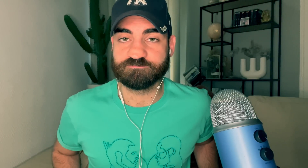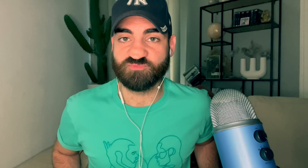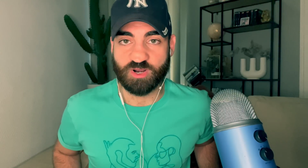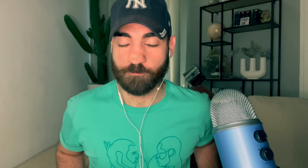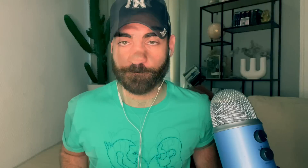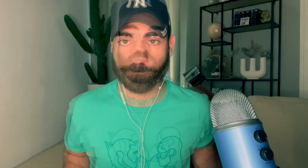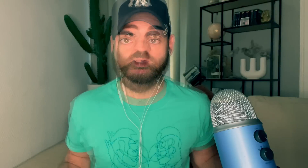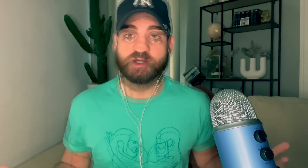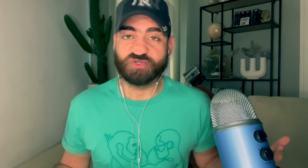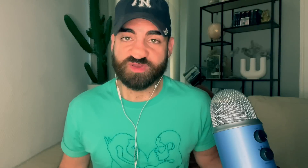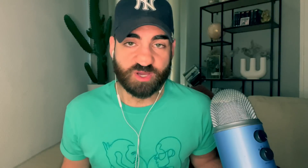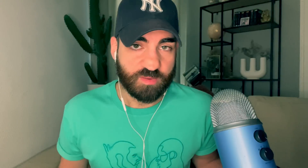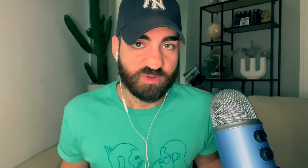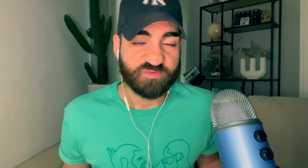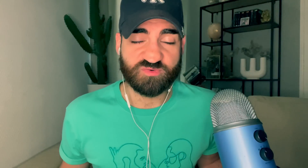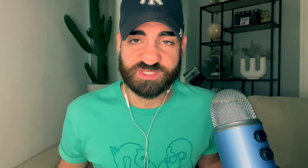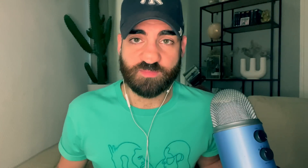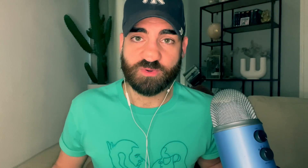Voilà. Je vais quand même vous apprendre